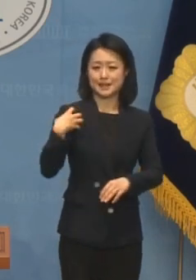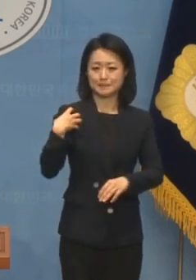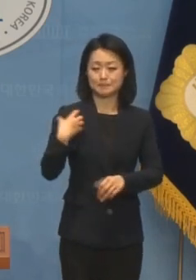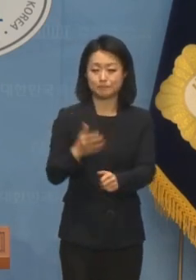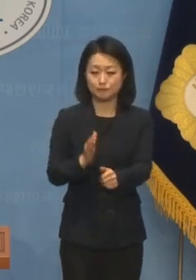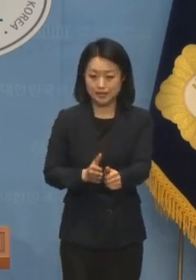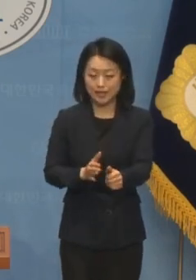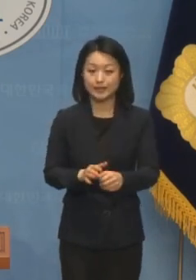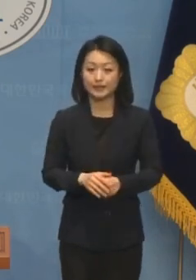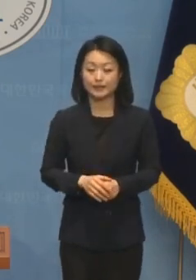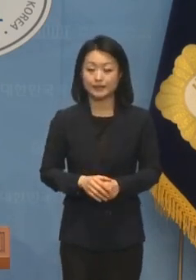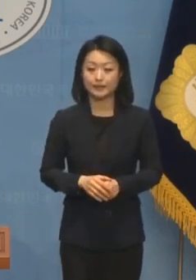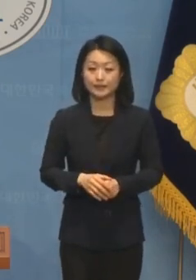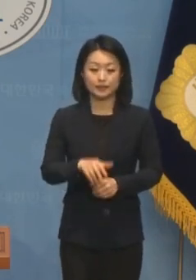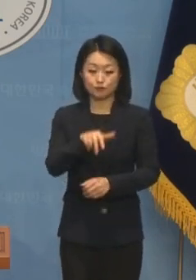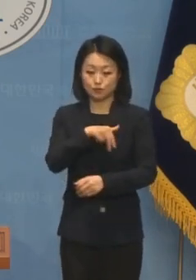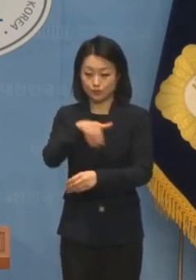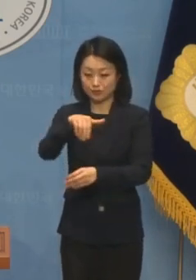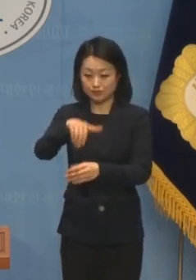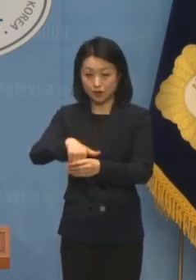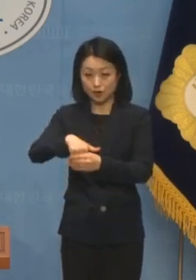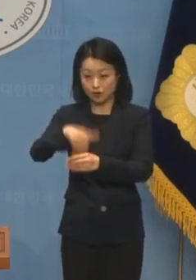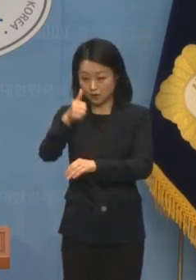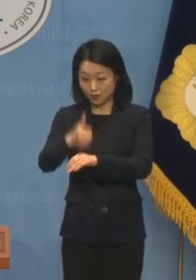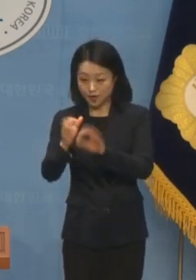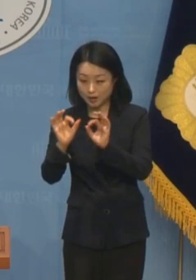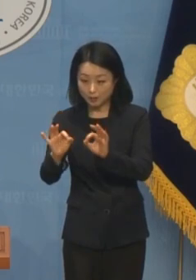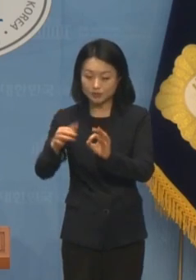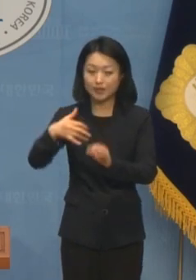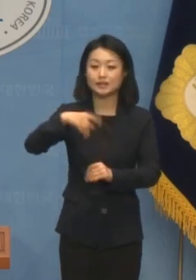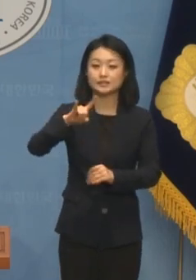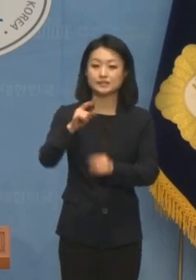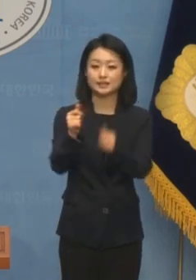특히 이번 총선 민의는 최상병